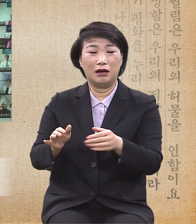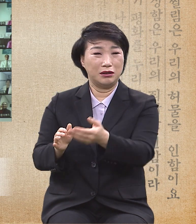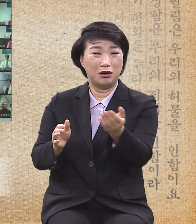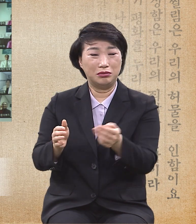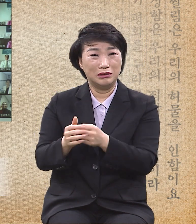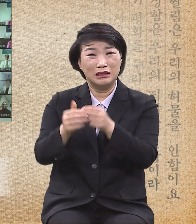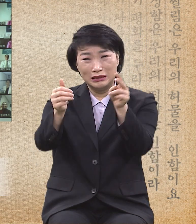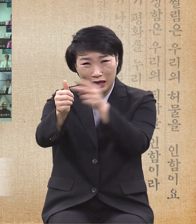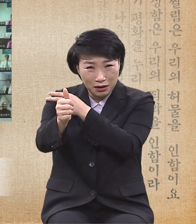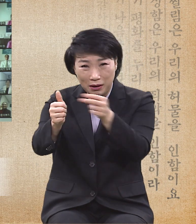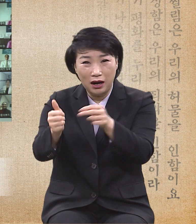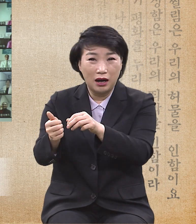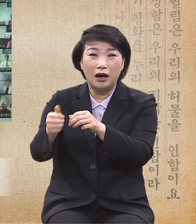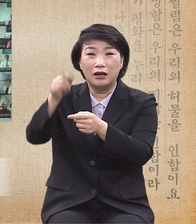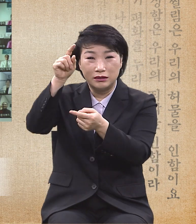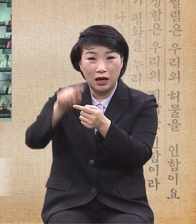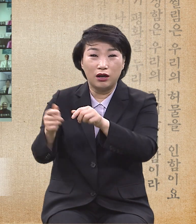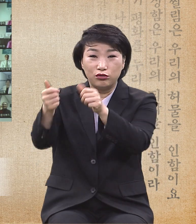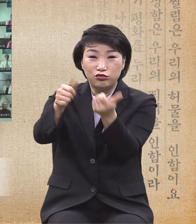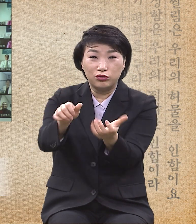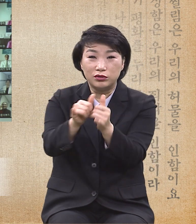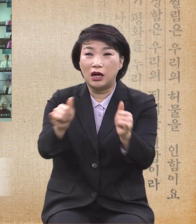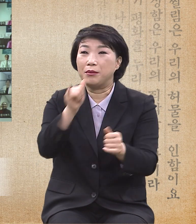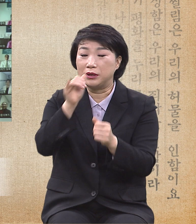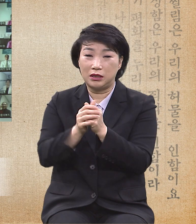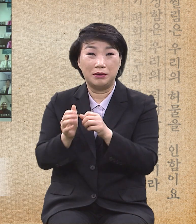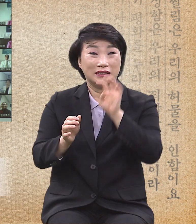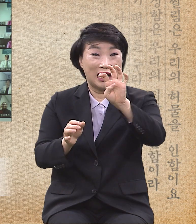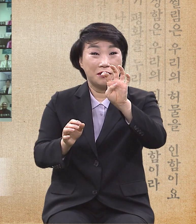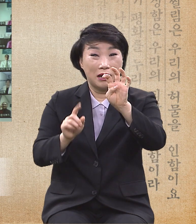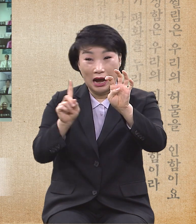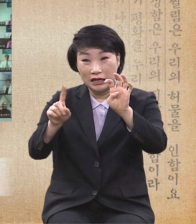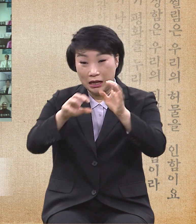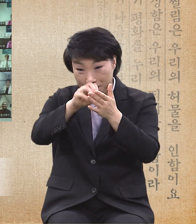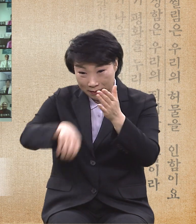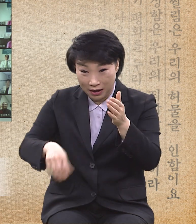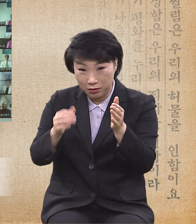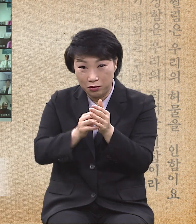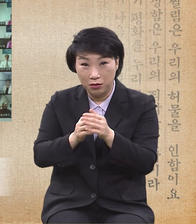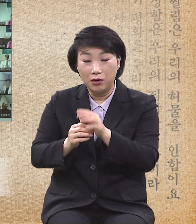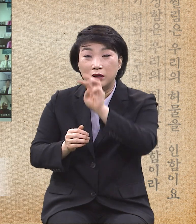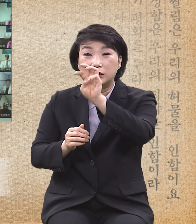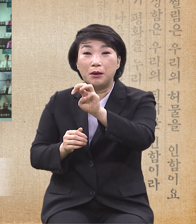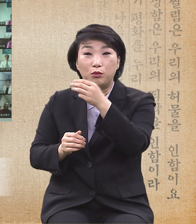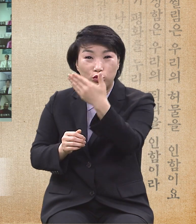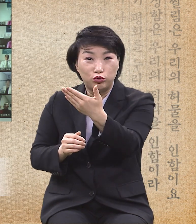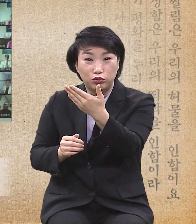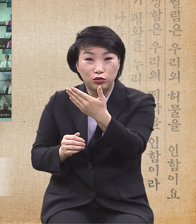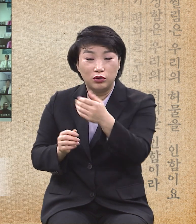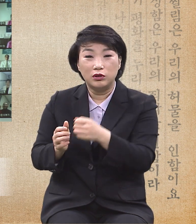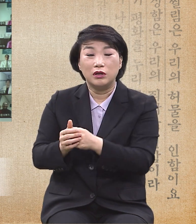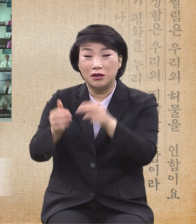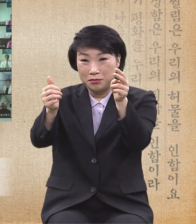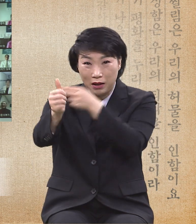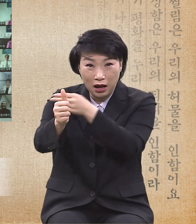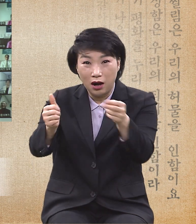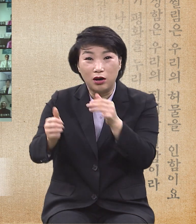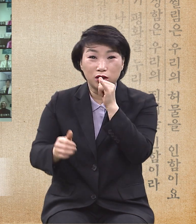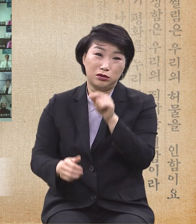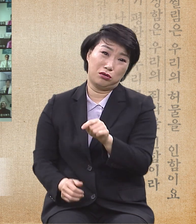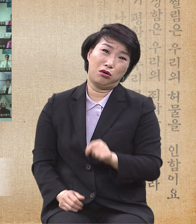채찍에 맞다 죽는 사람이 있기에 40에 하나 감에서 맞는 이런